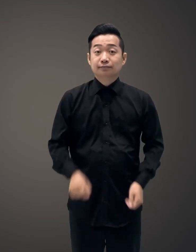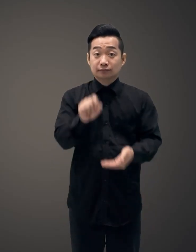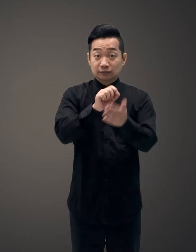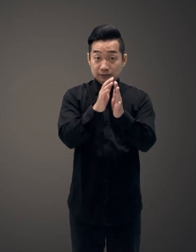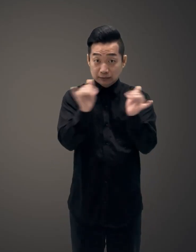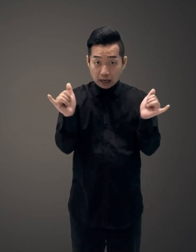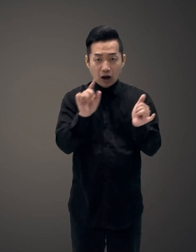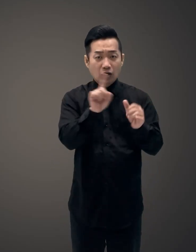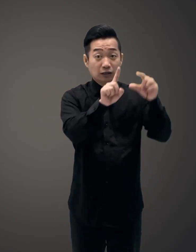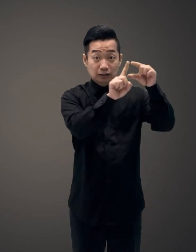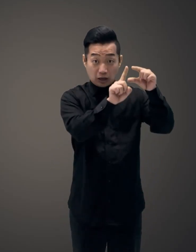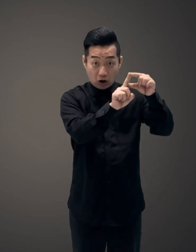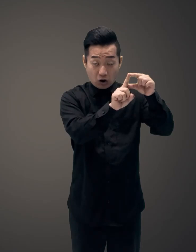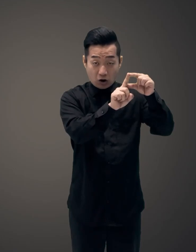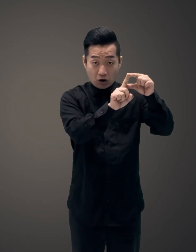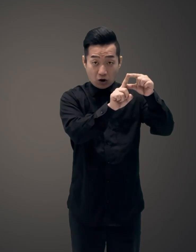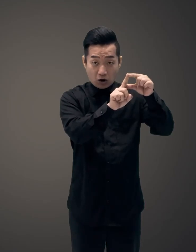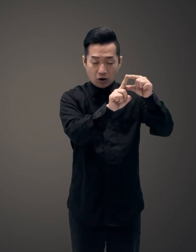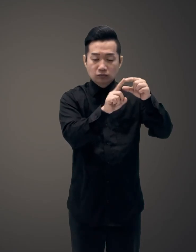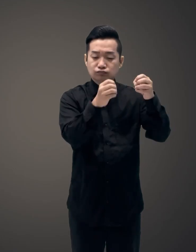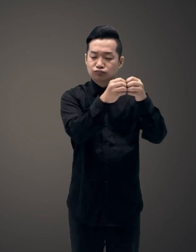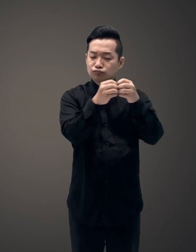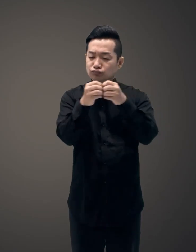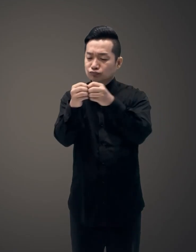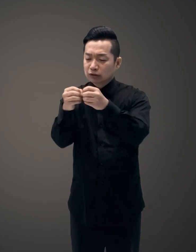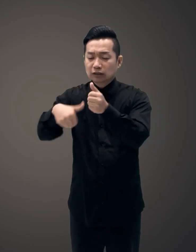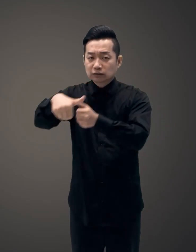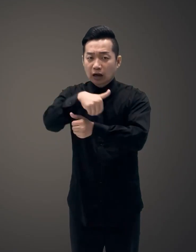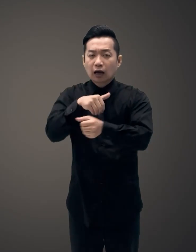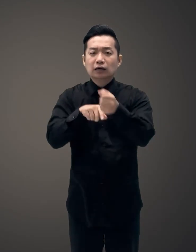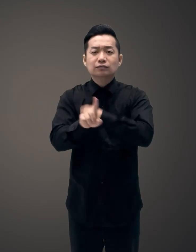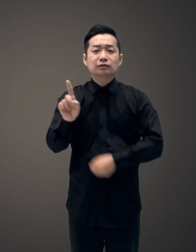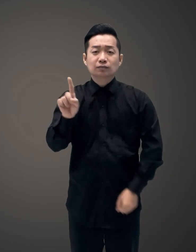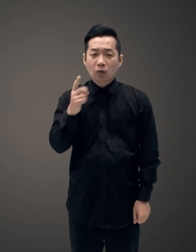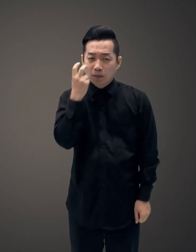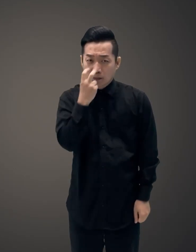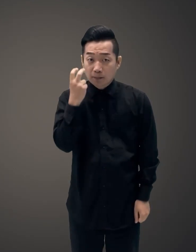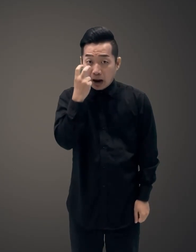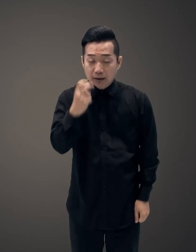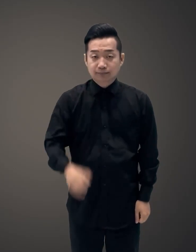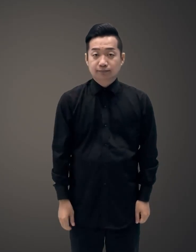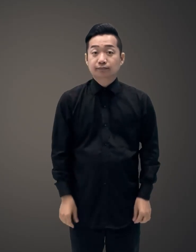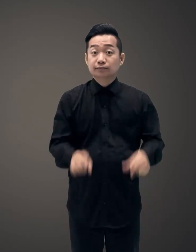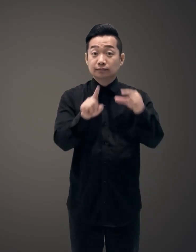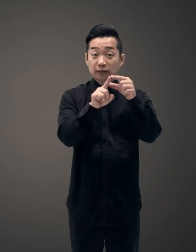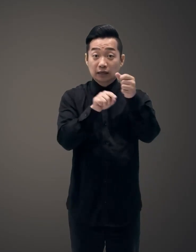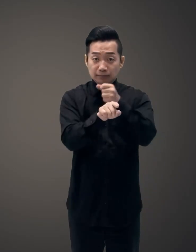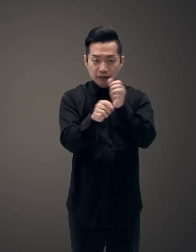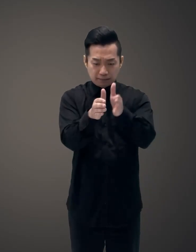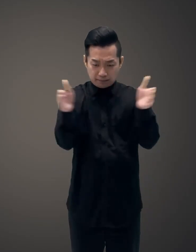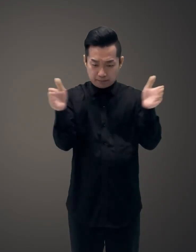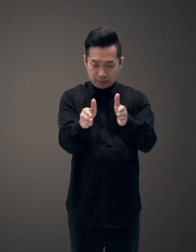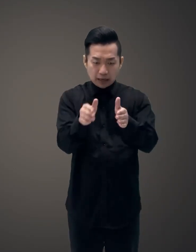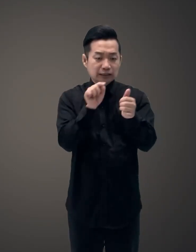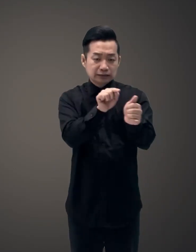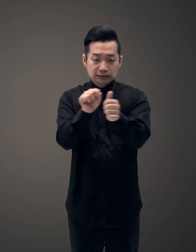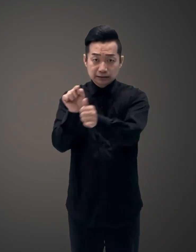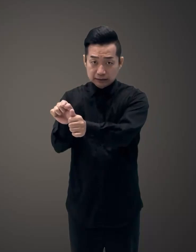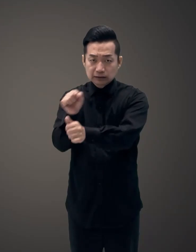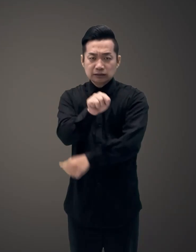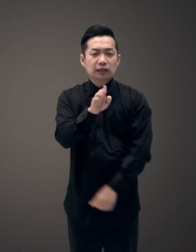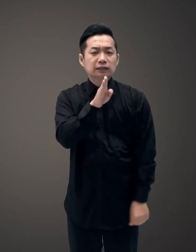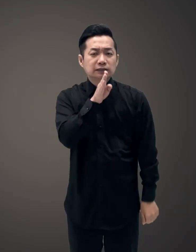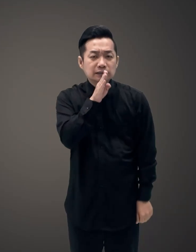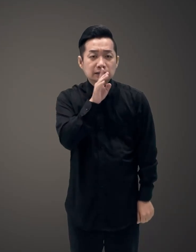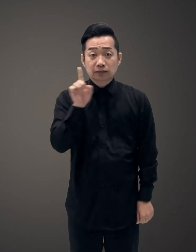따라서 저자는 특정 낱말이 특정 문맥에서 어떤 역할을 하는지 살피고 낱말의 범주나 지시 대상을